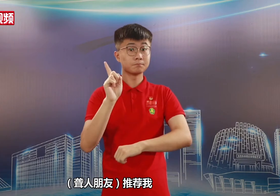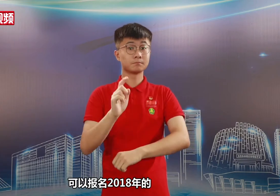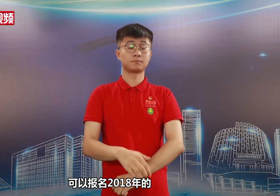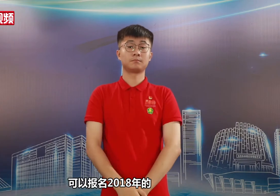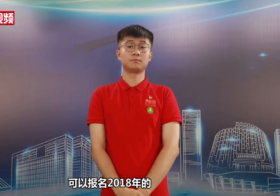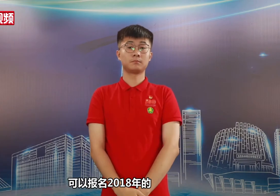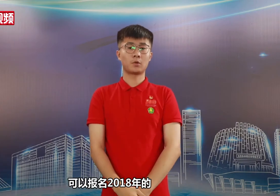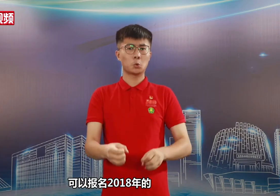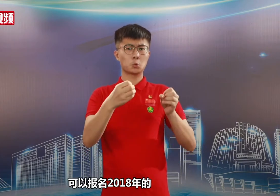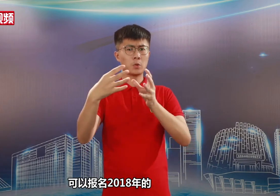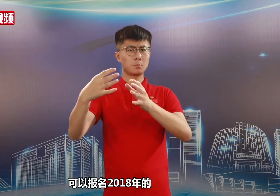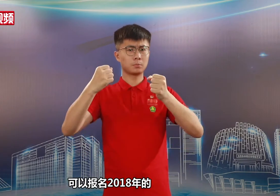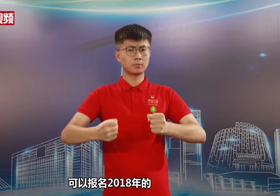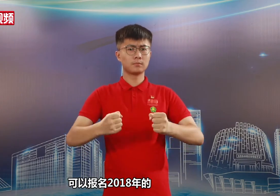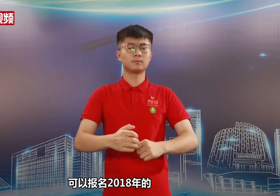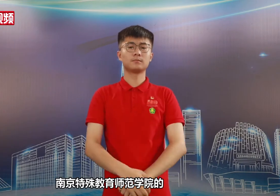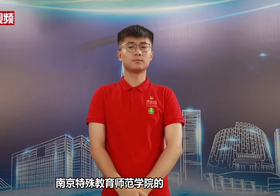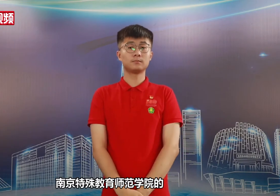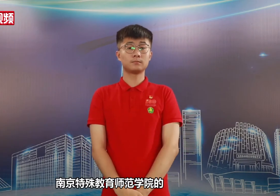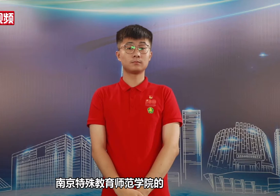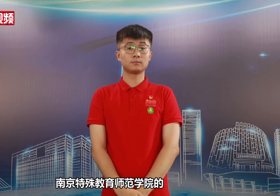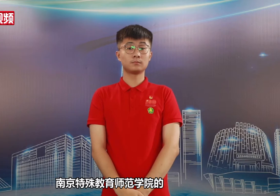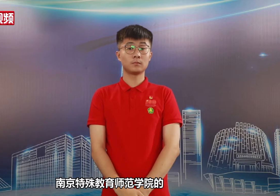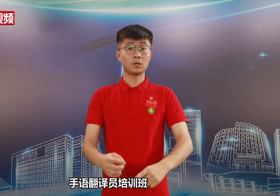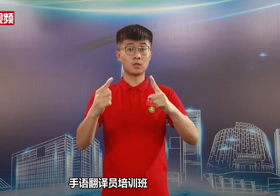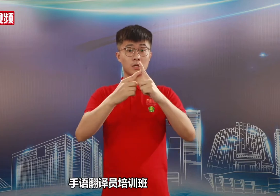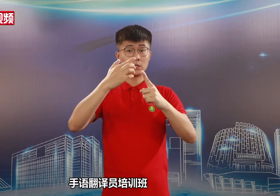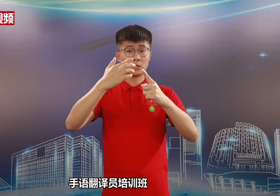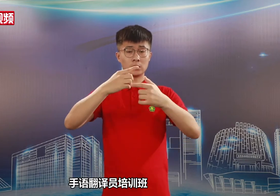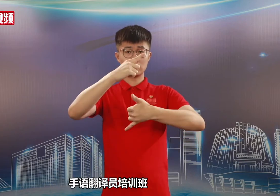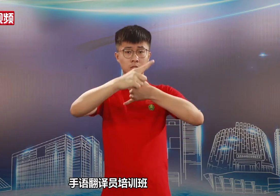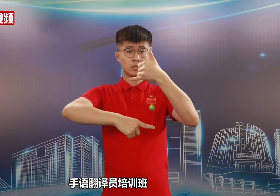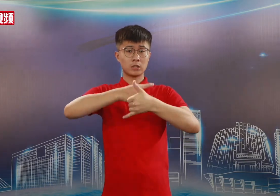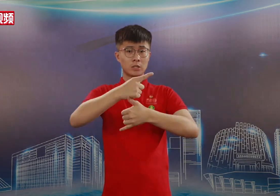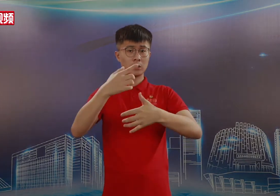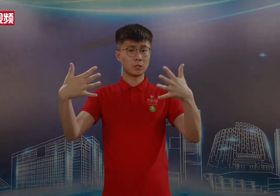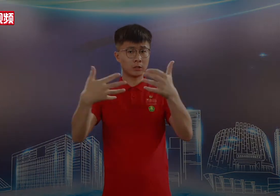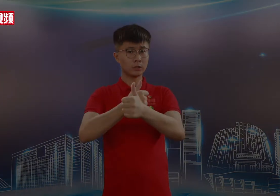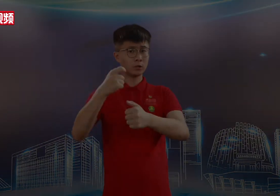推荐我可以报名2018年的南京特殊教育师范学院的手语翻译员培训班。